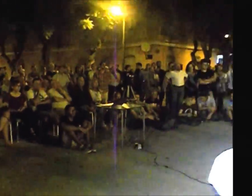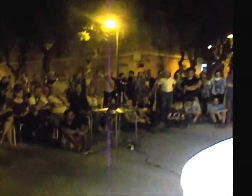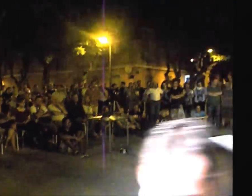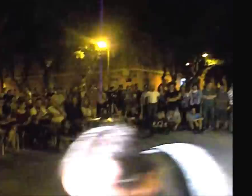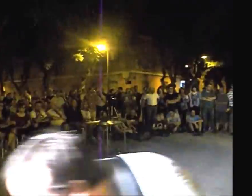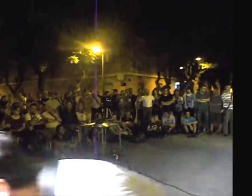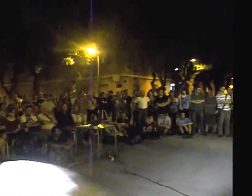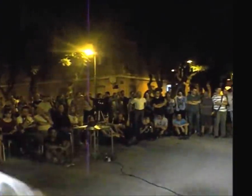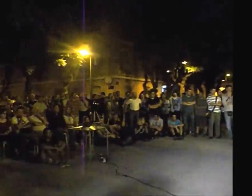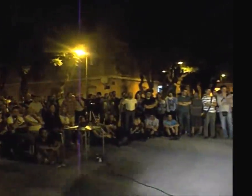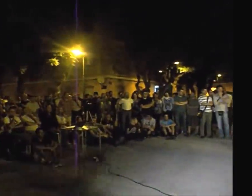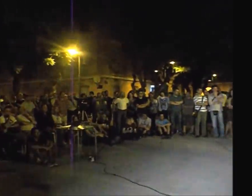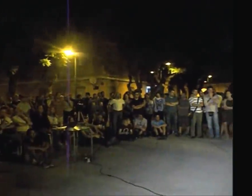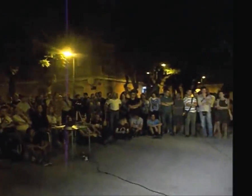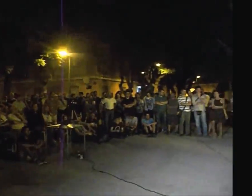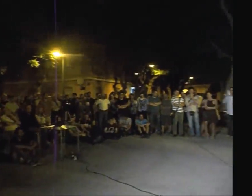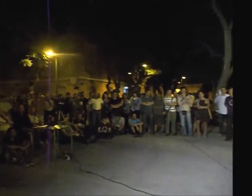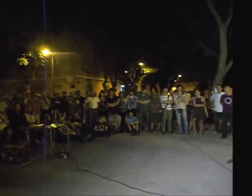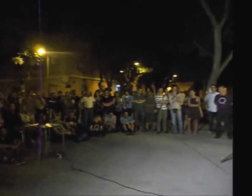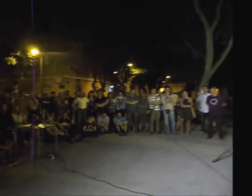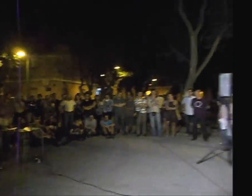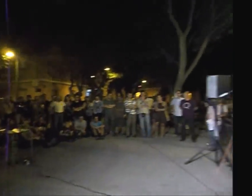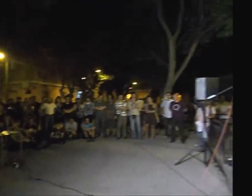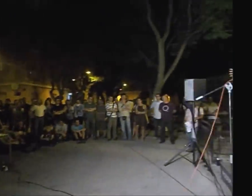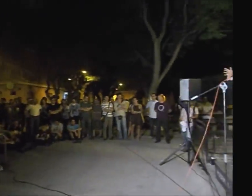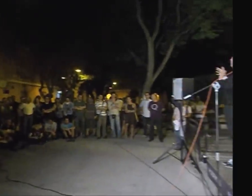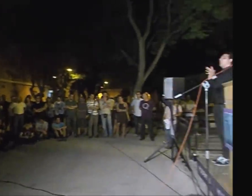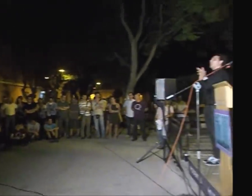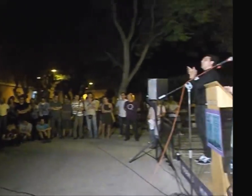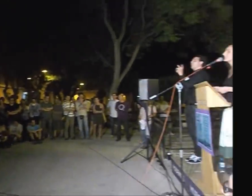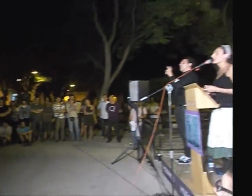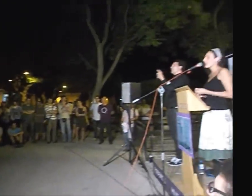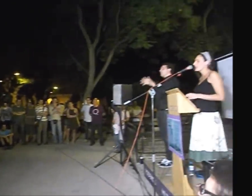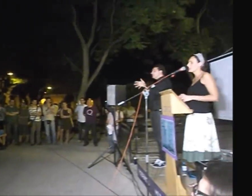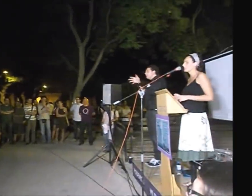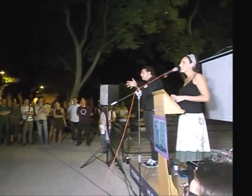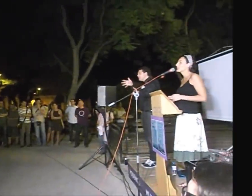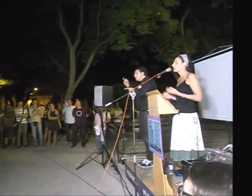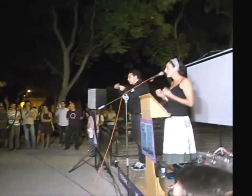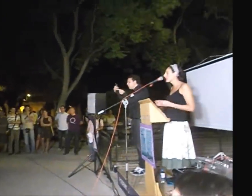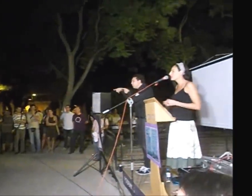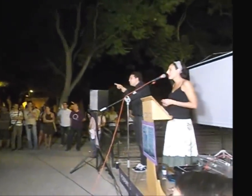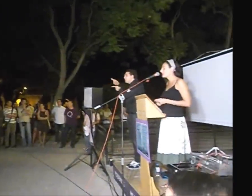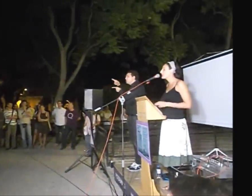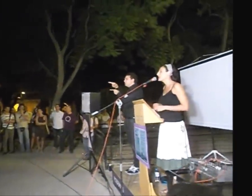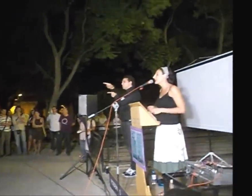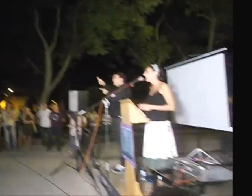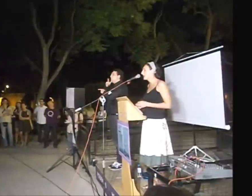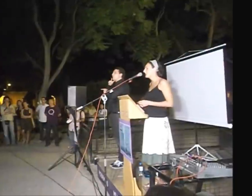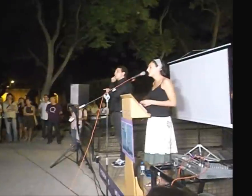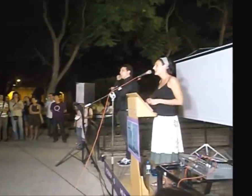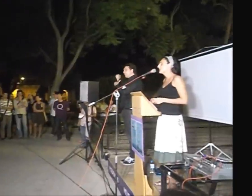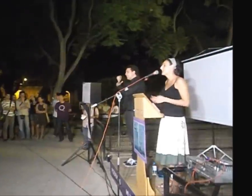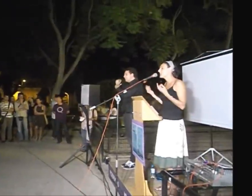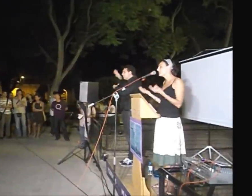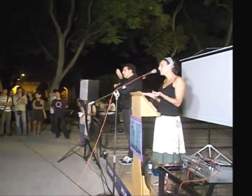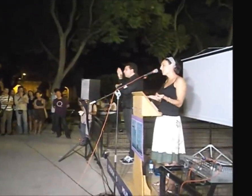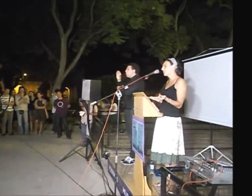productos que son fabricados y producidos en las colonias. En las colonias israelíes, que son las verdaderamente